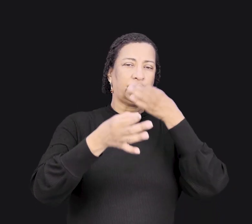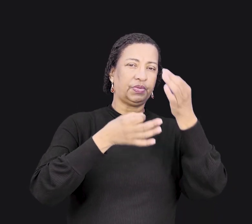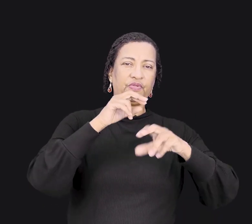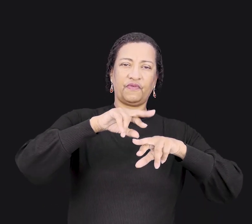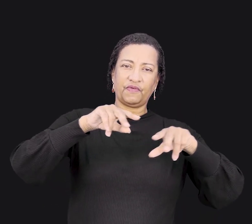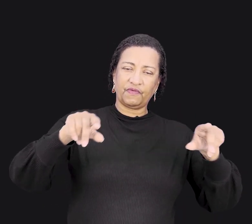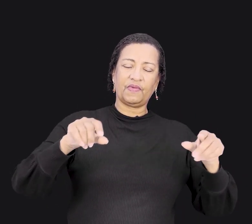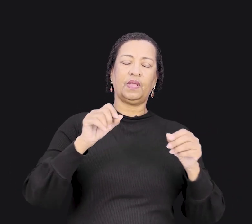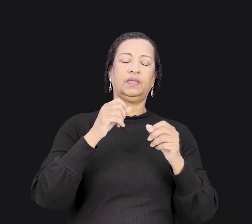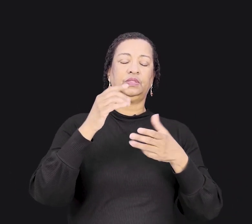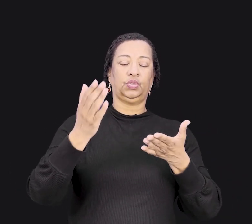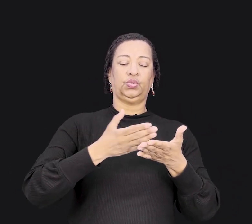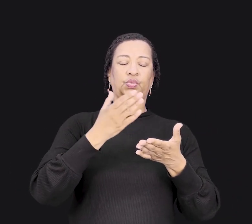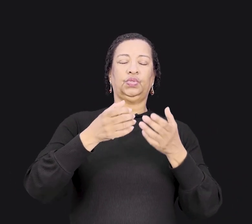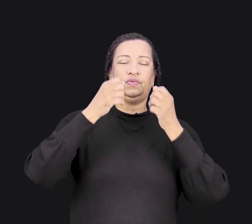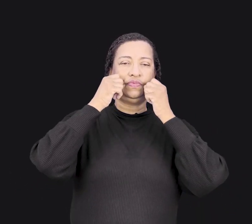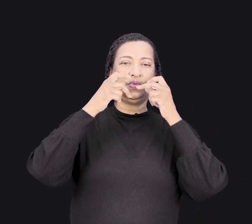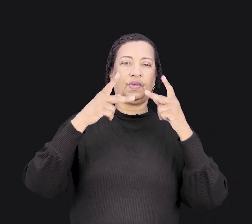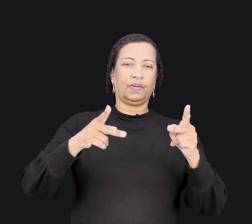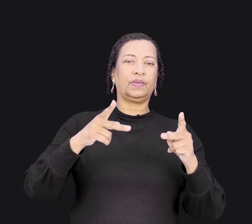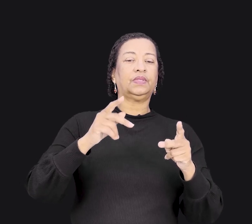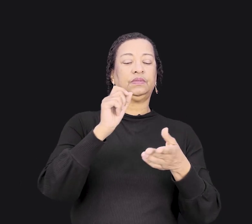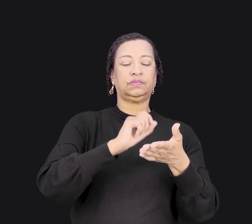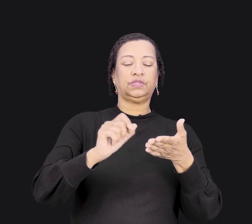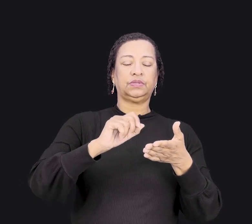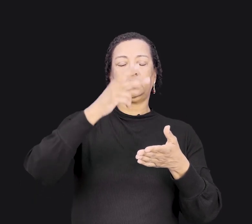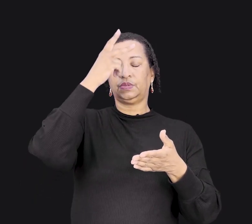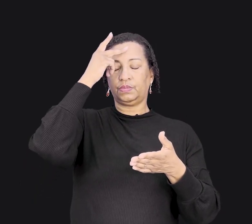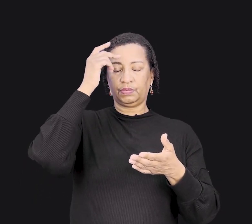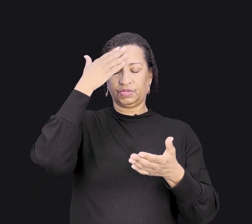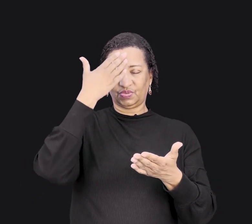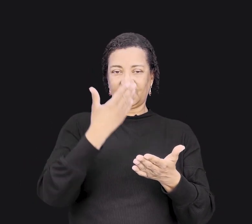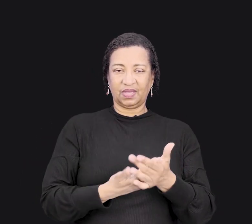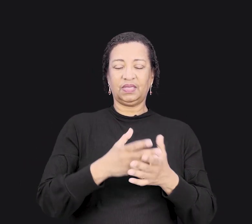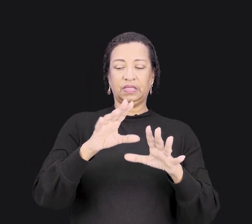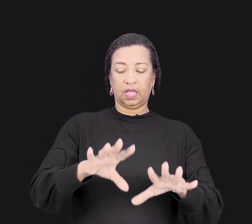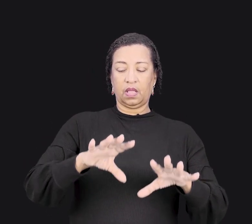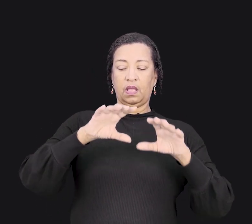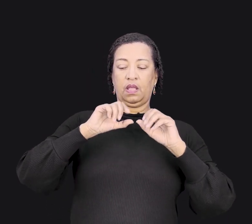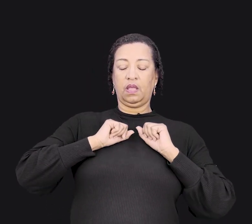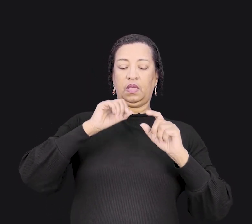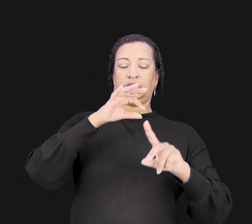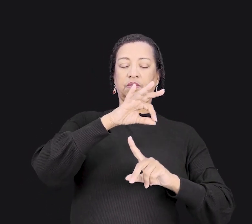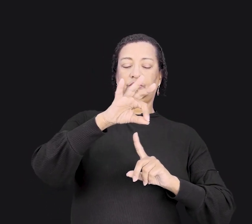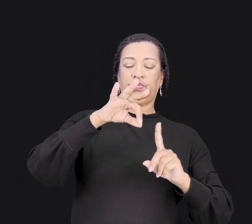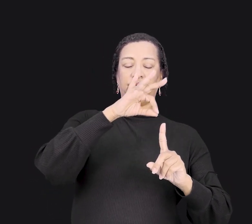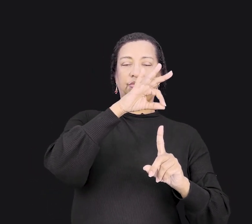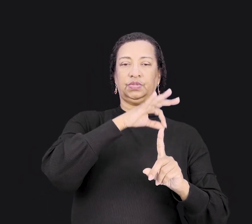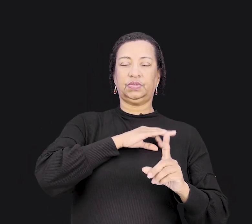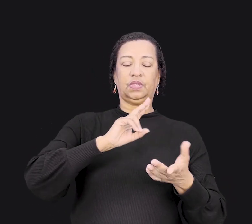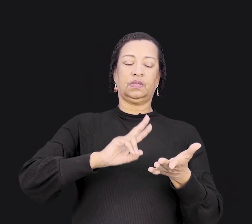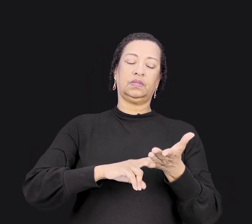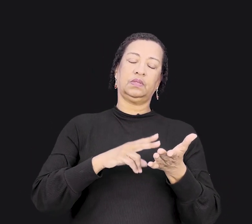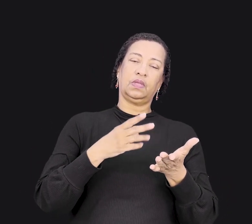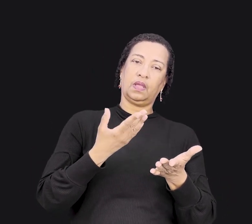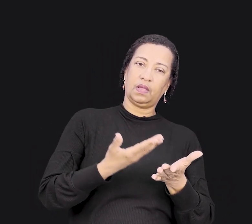Apocalipse, escritos por pessoas que acreditam ter recebido do Espírito Santo a interpretação para tais sinais. Na próxima